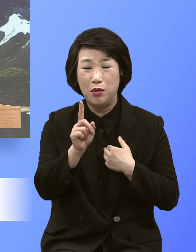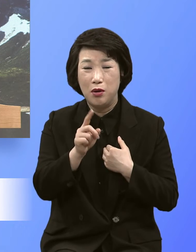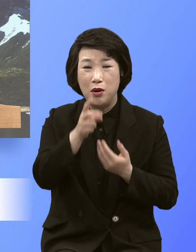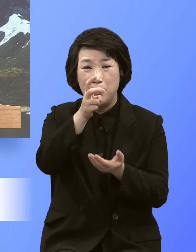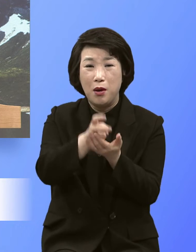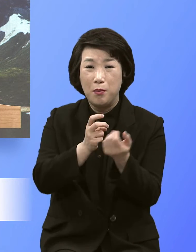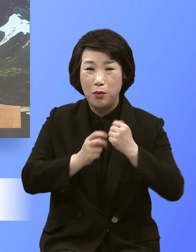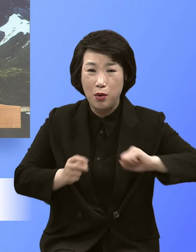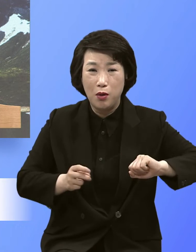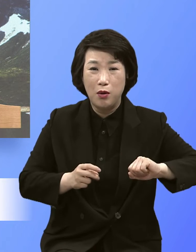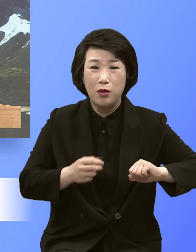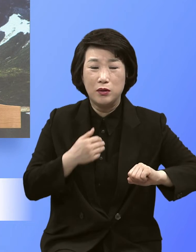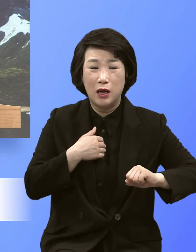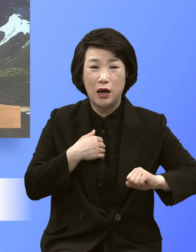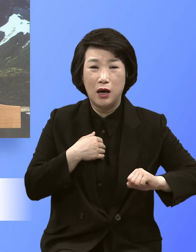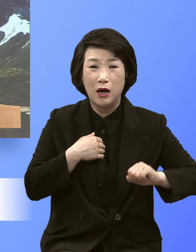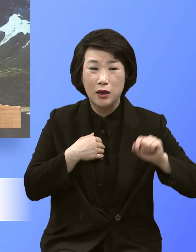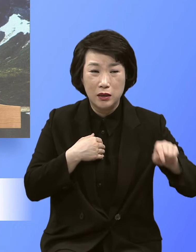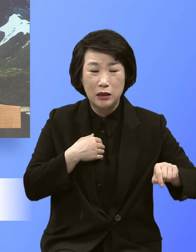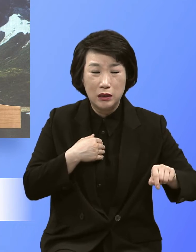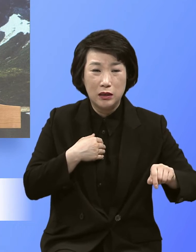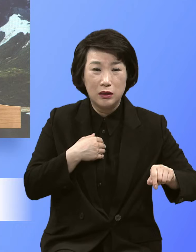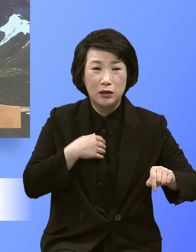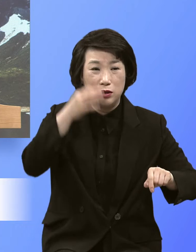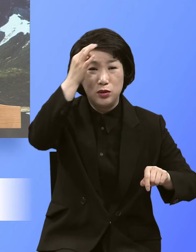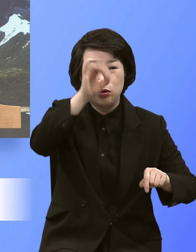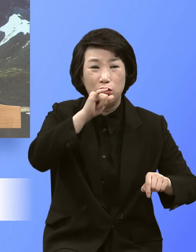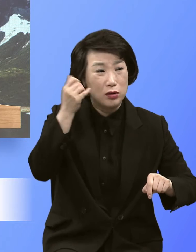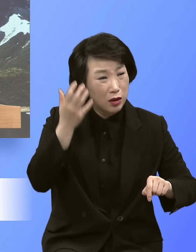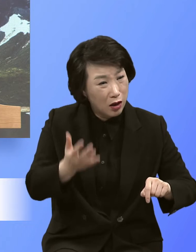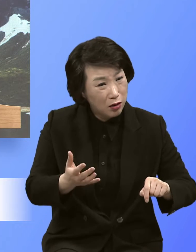그 파괴범이라는 데 대한 인정을 하고 있나?